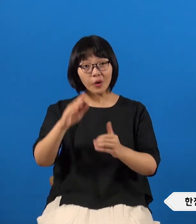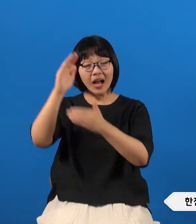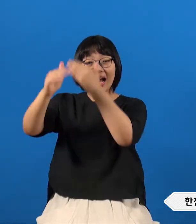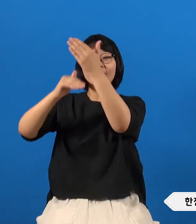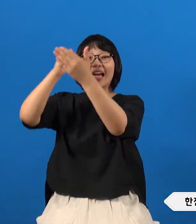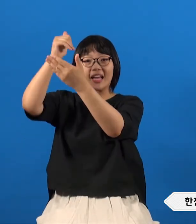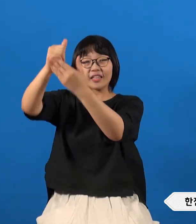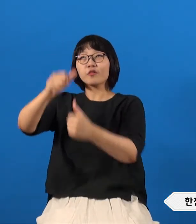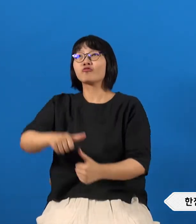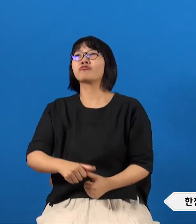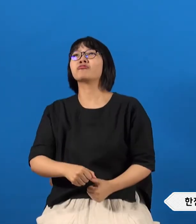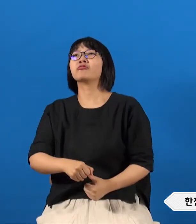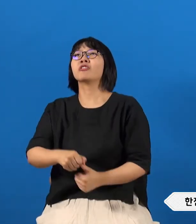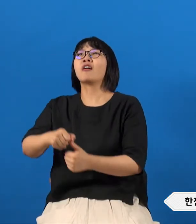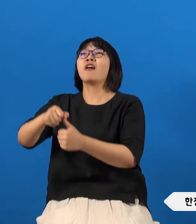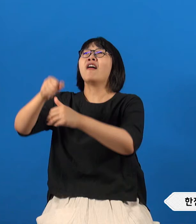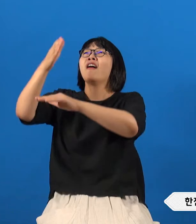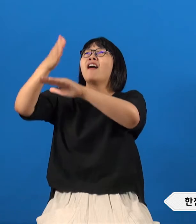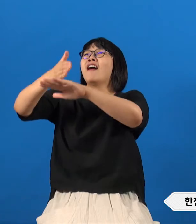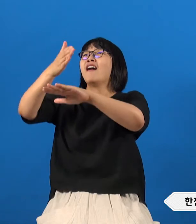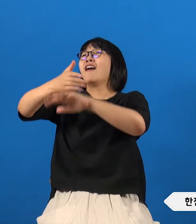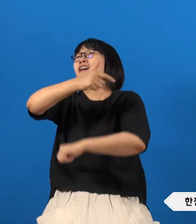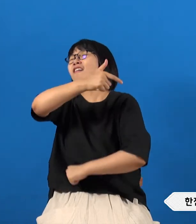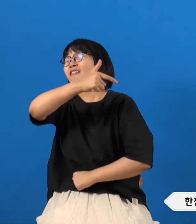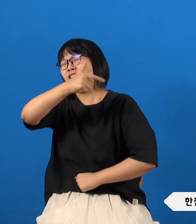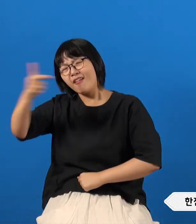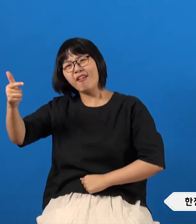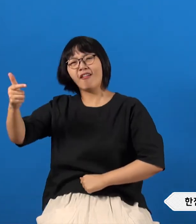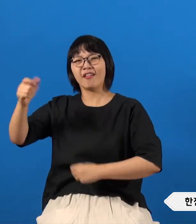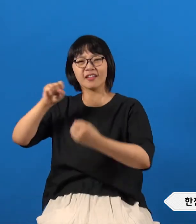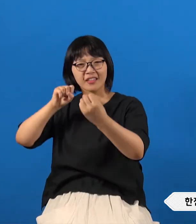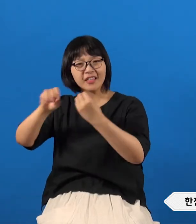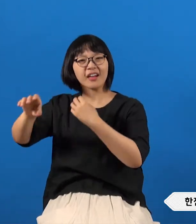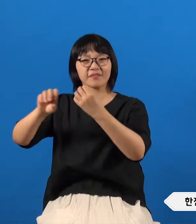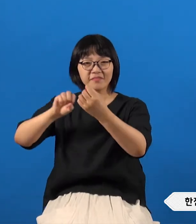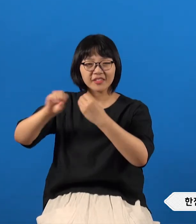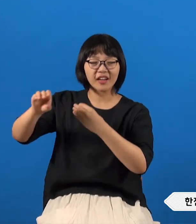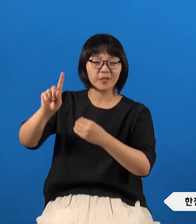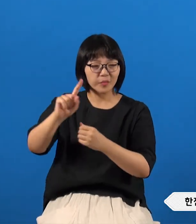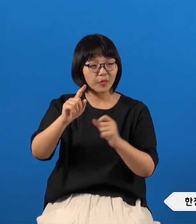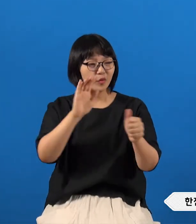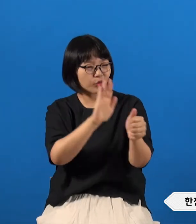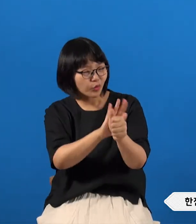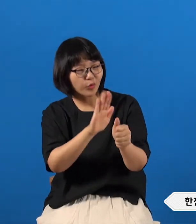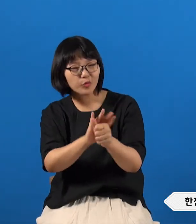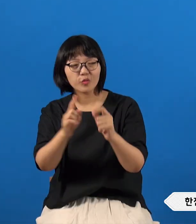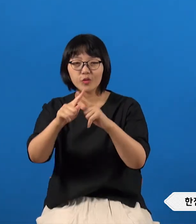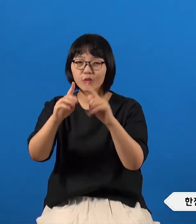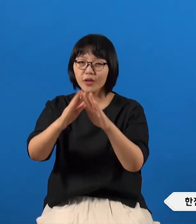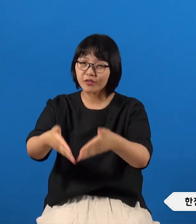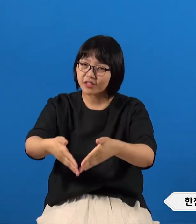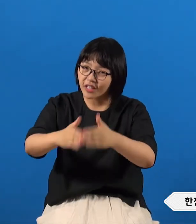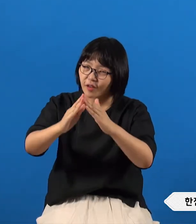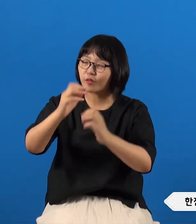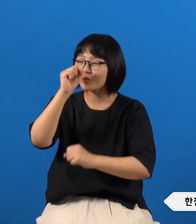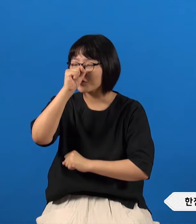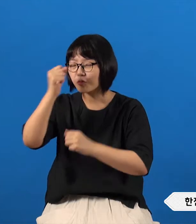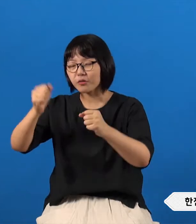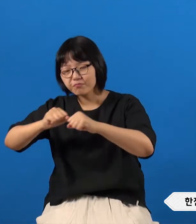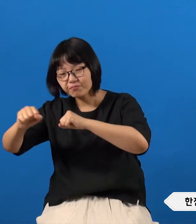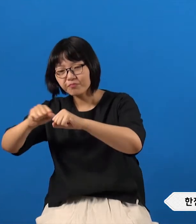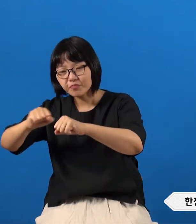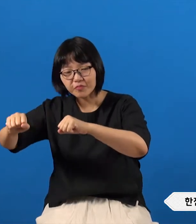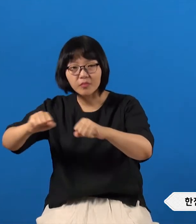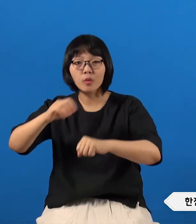하나님의 그 구원의 은혜가 감사해서, 그래서 연보도 하고 예배당도 짓고 뭐 착한 일도 하고